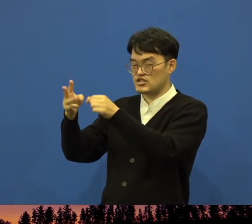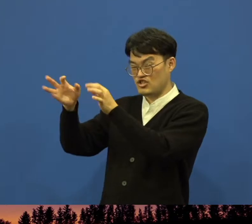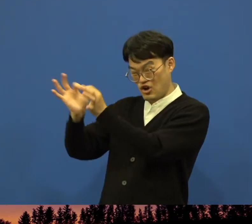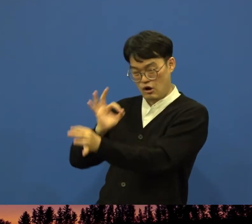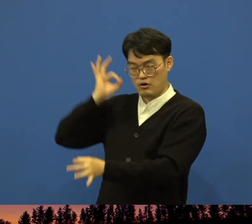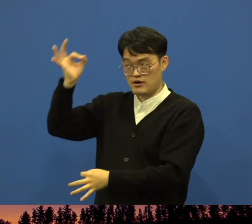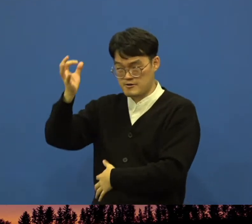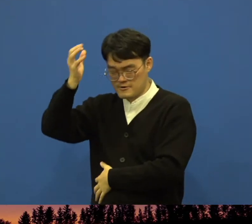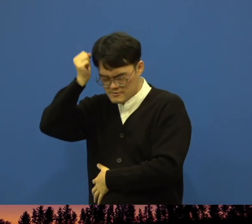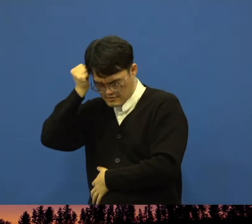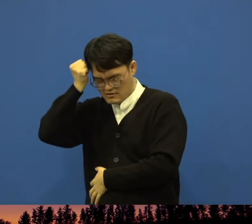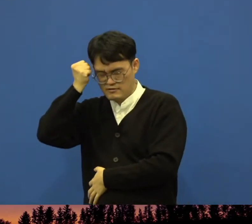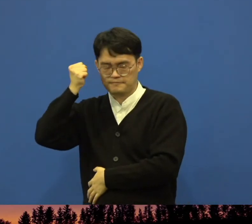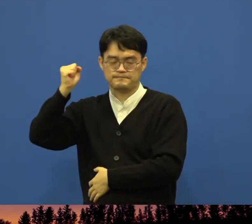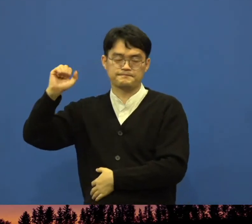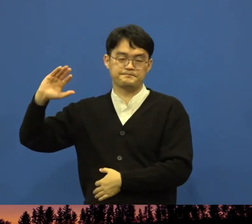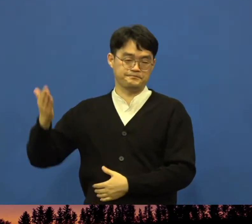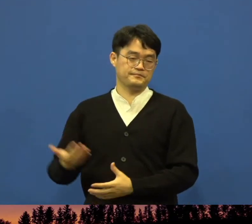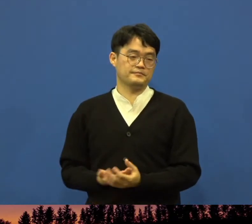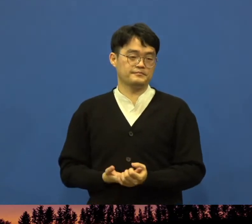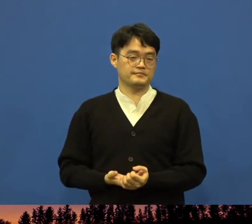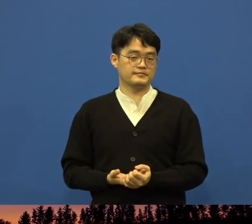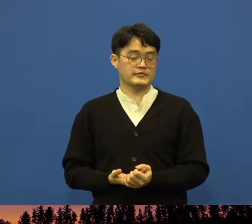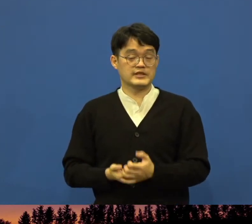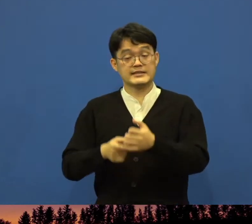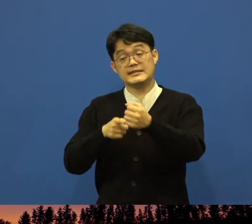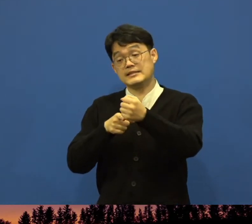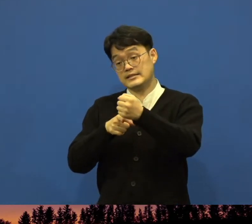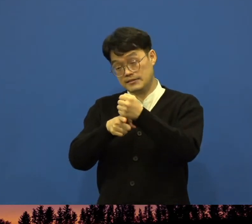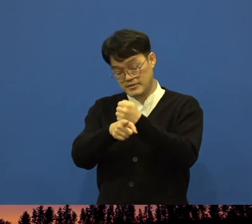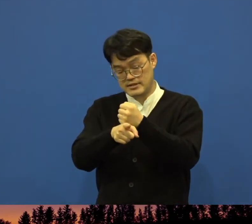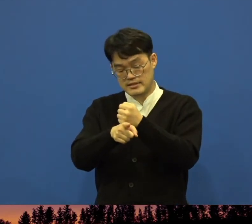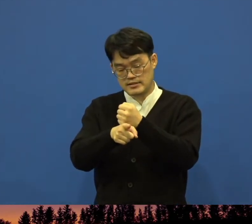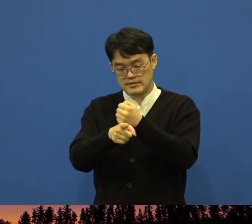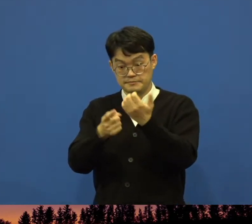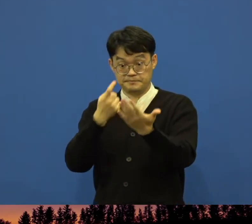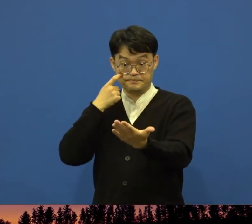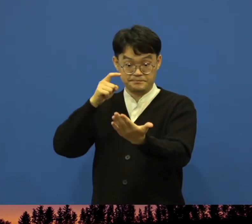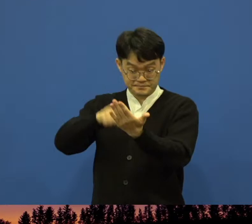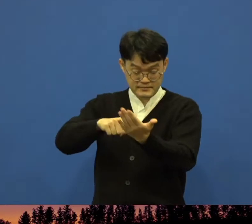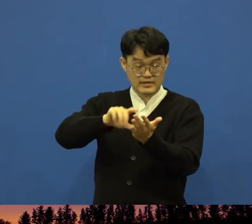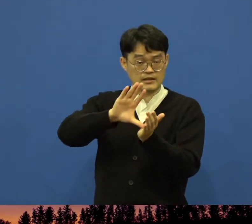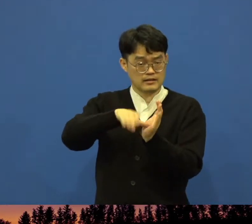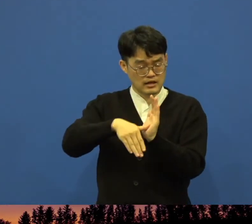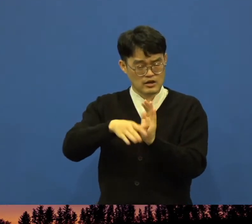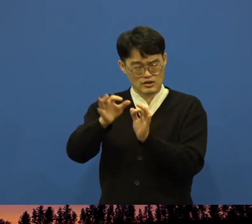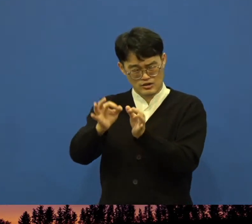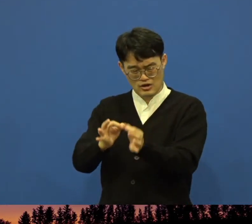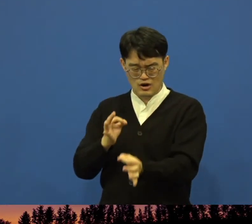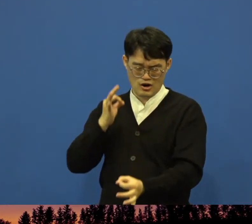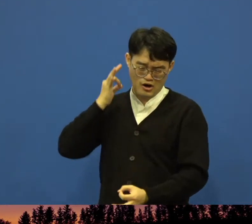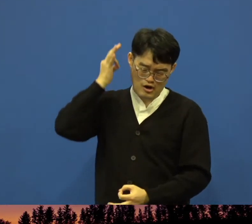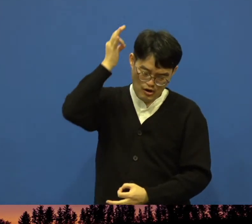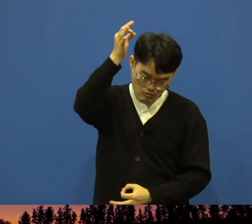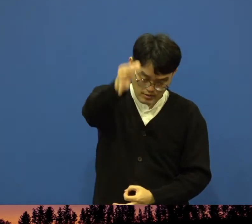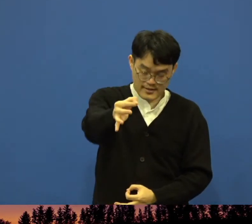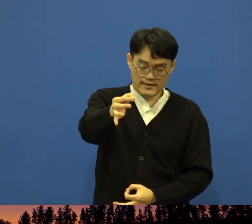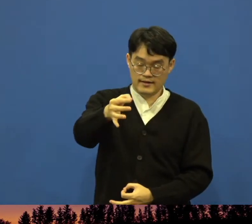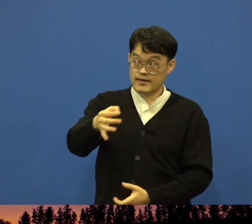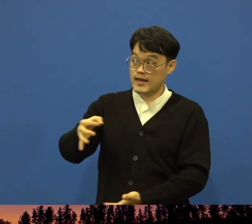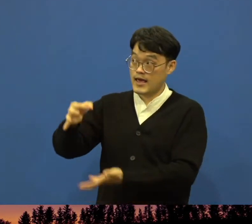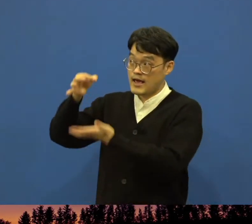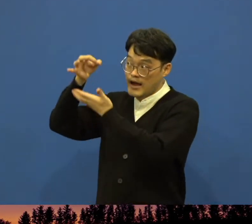된다. 그리고 이 의미를 발견할 때, 그 영원한 가치와 연결된 이 일과